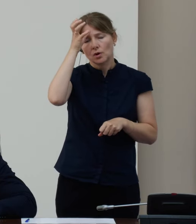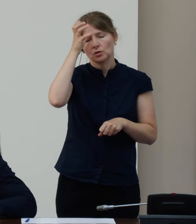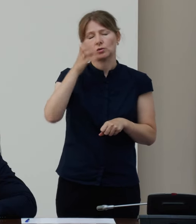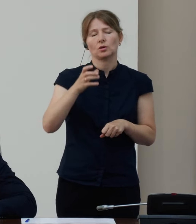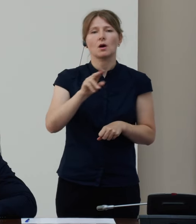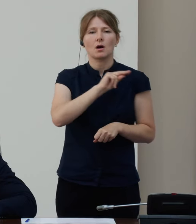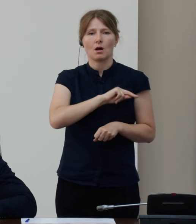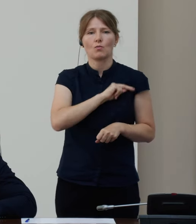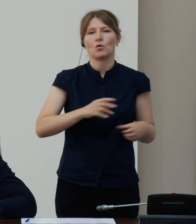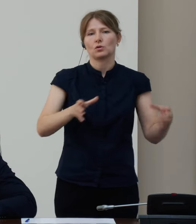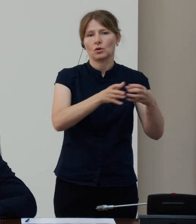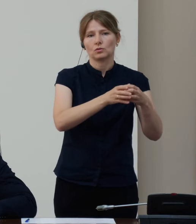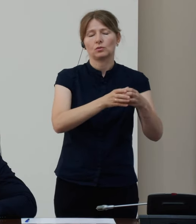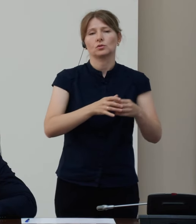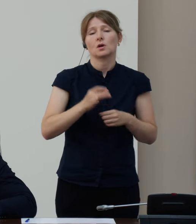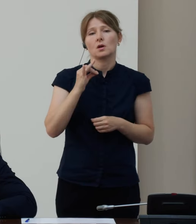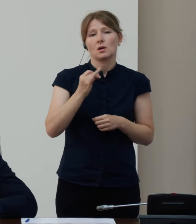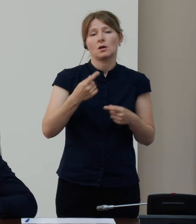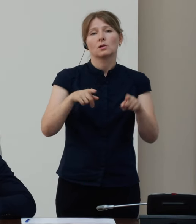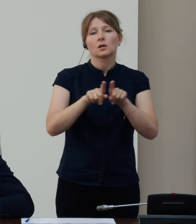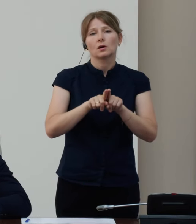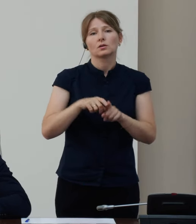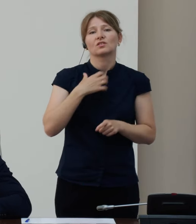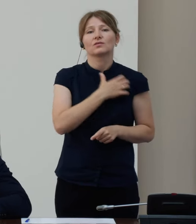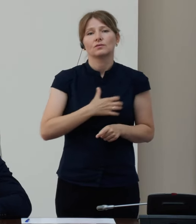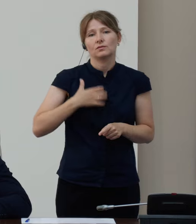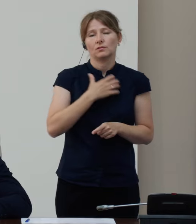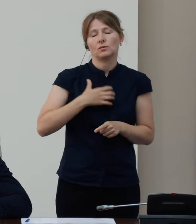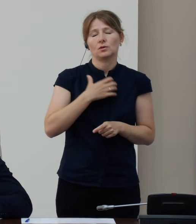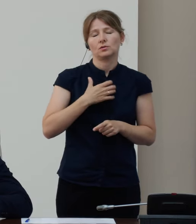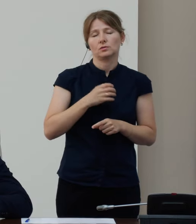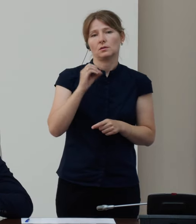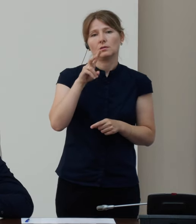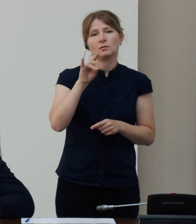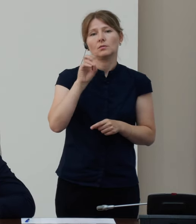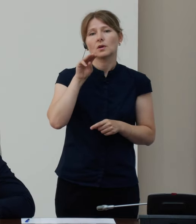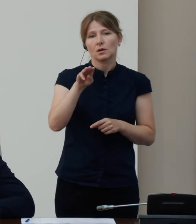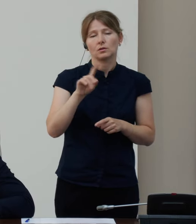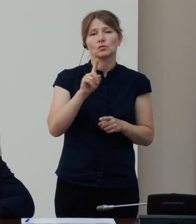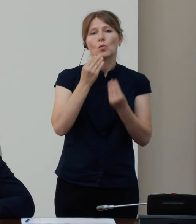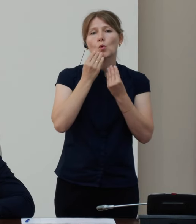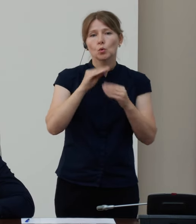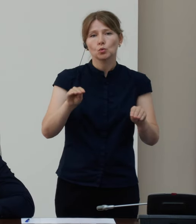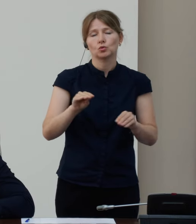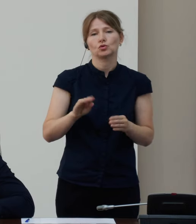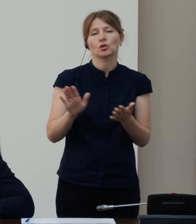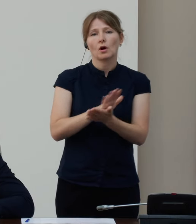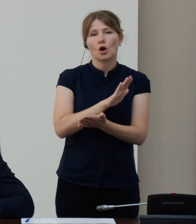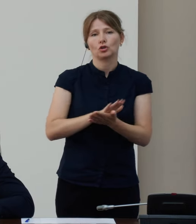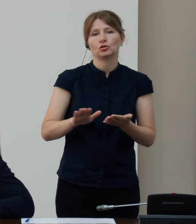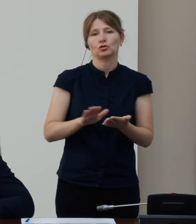colegilor noștri. Și un element foarte important pe care noi vrem să-l îmbunătățim se referă anume